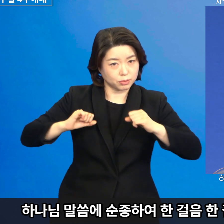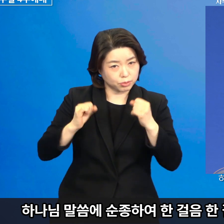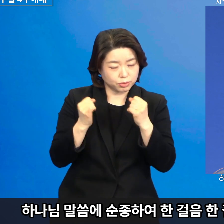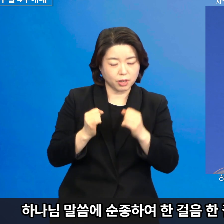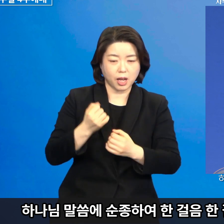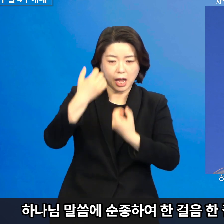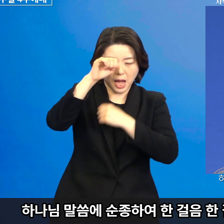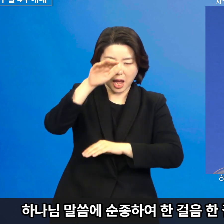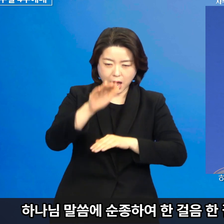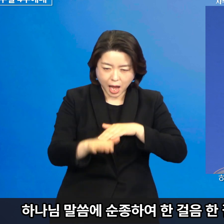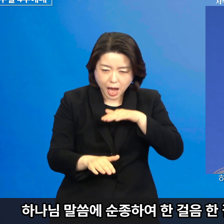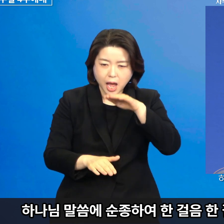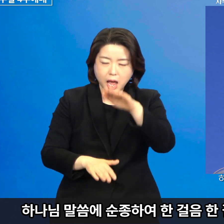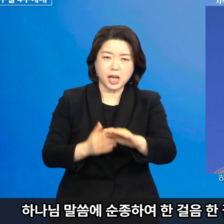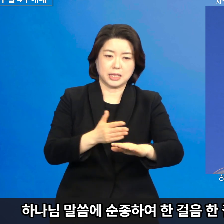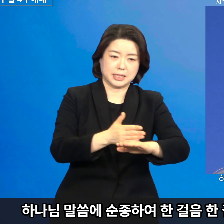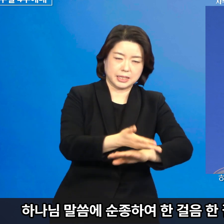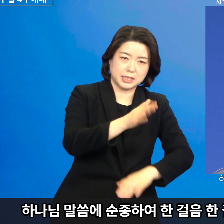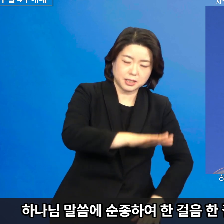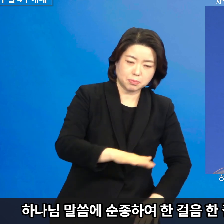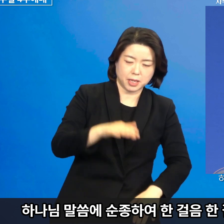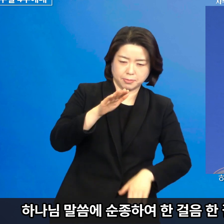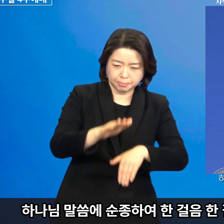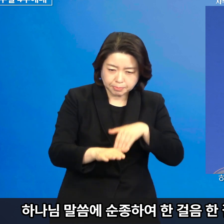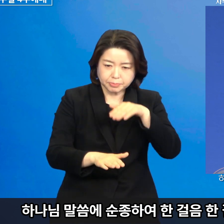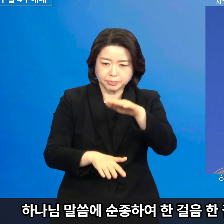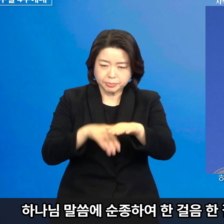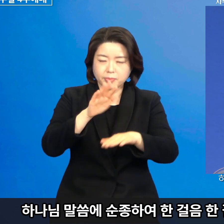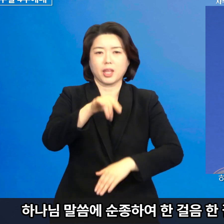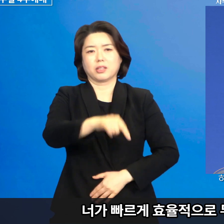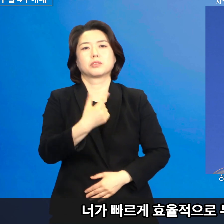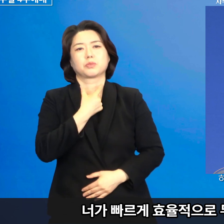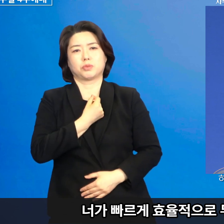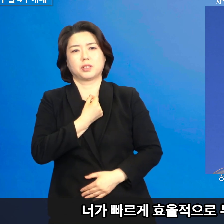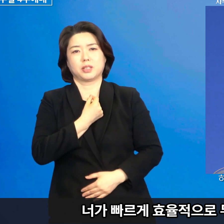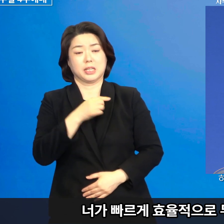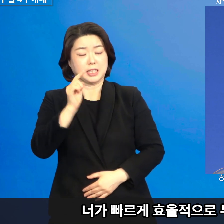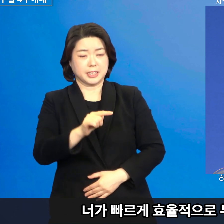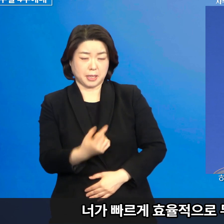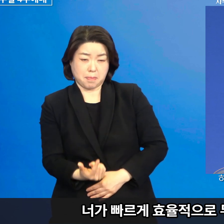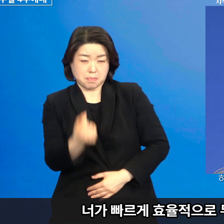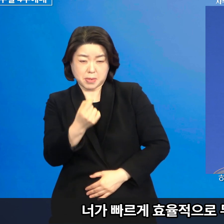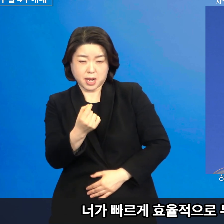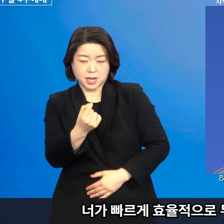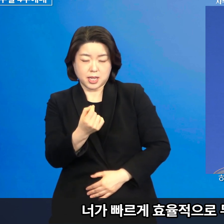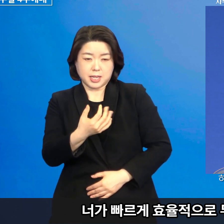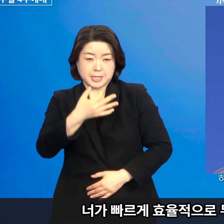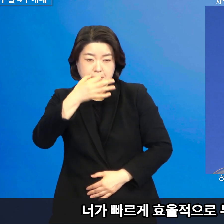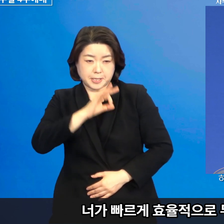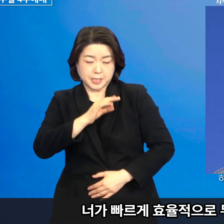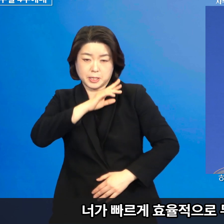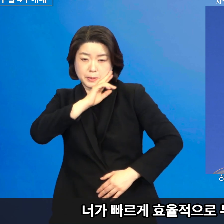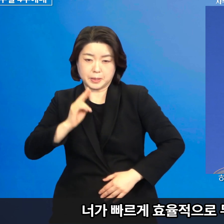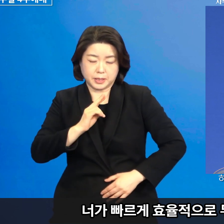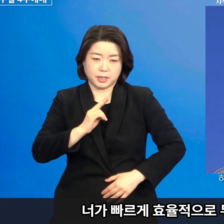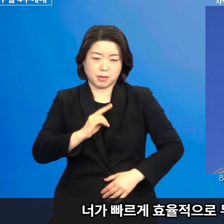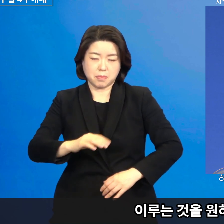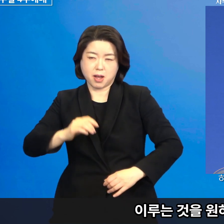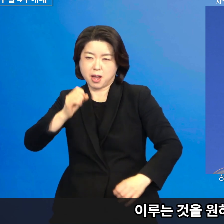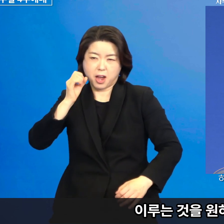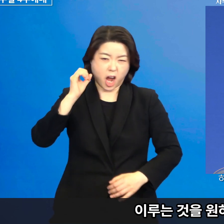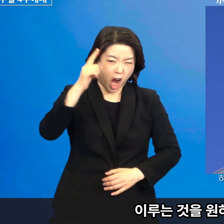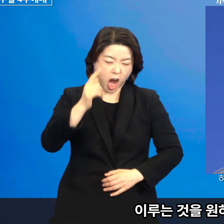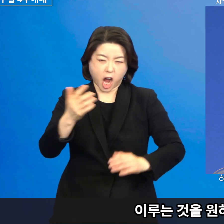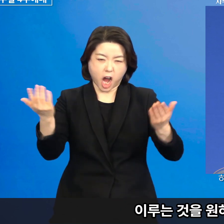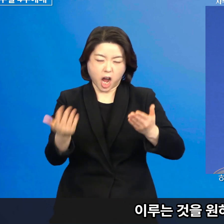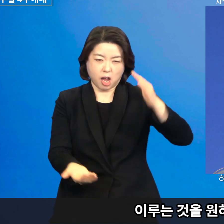걸음 한 걸음 늦더라도 나는 그거를 원하지, 너가 빠르게 효율적으로 무엇인가를 대단한 것을